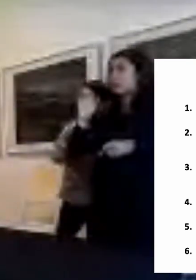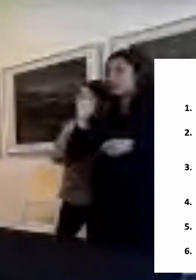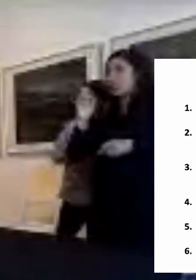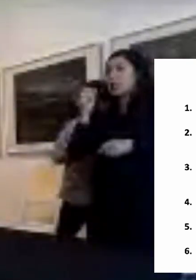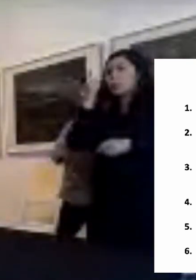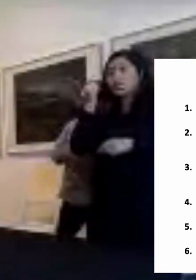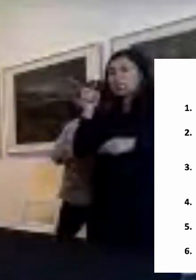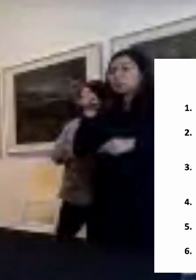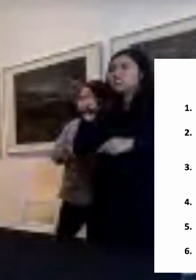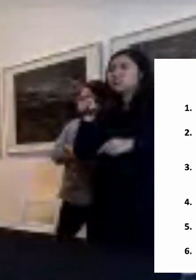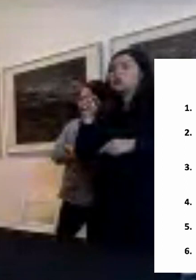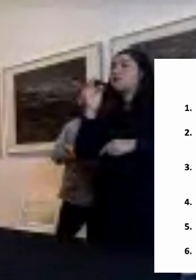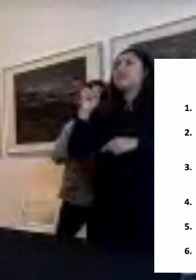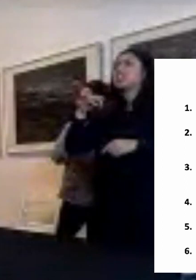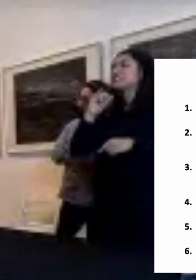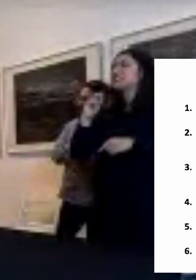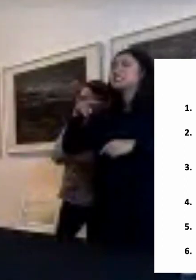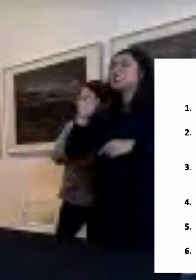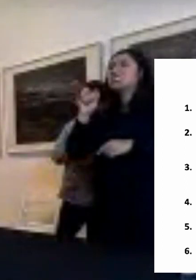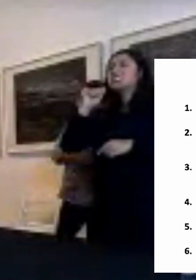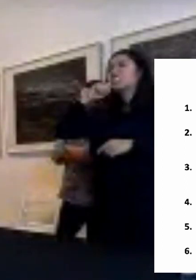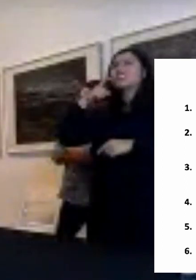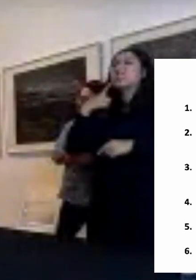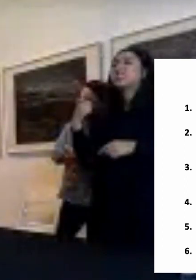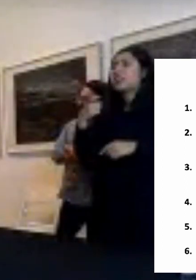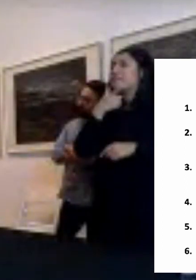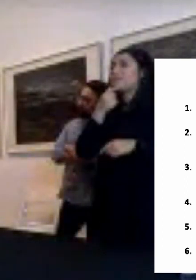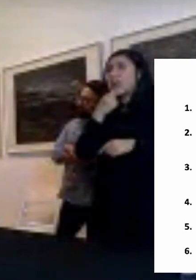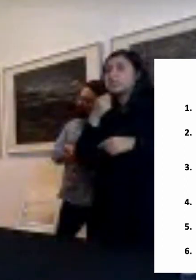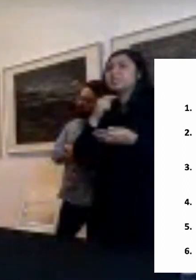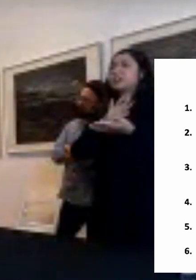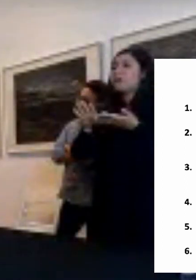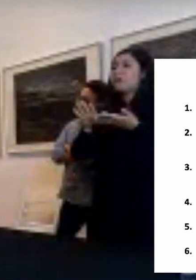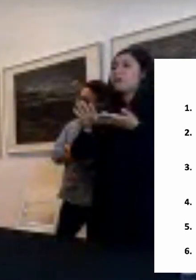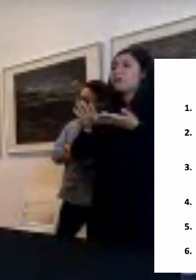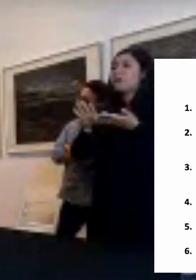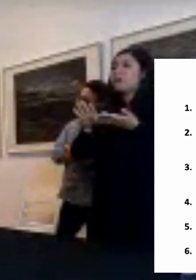de imágenes y de fácil fotocopia, digamos. Esto fue al fin y al cabo un desafío.